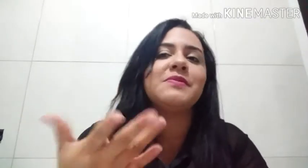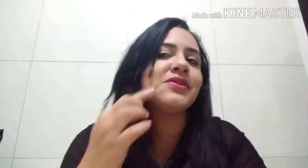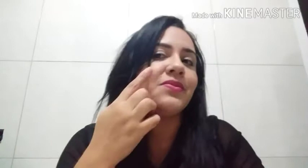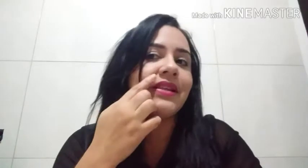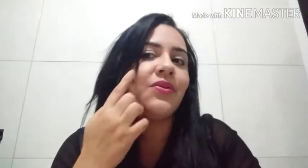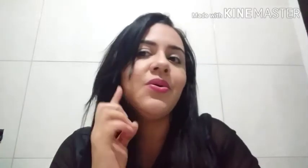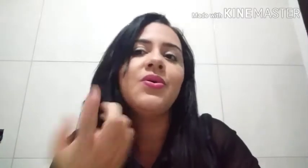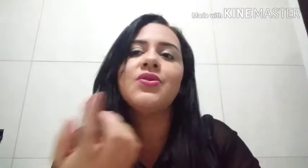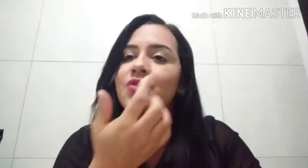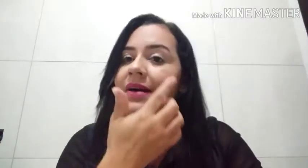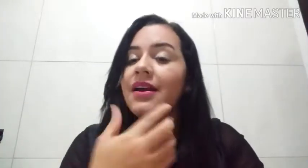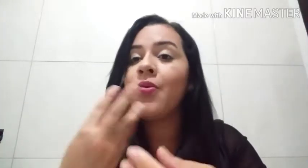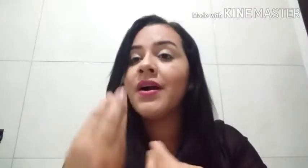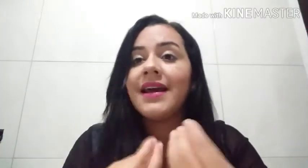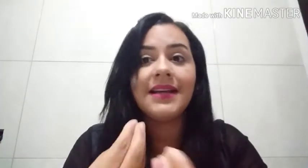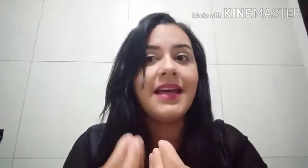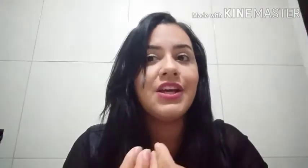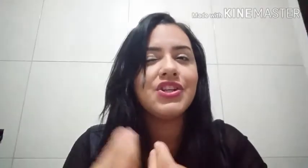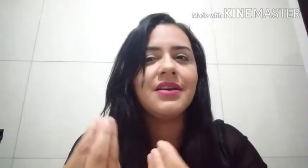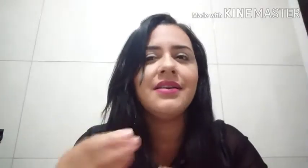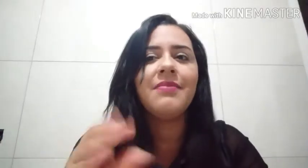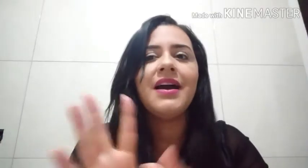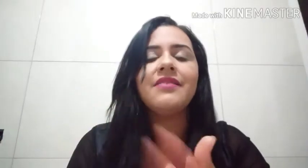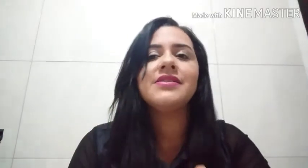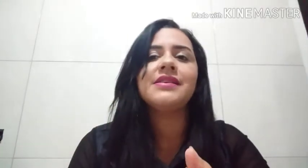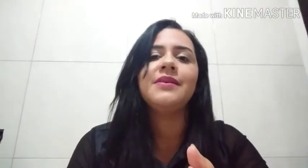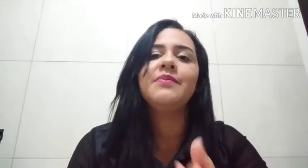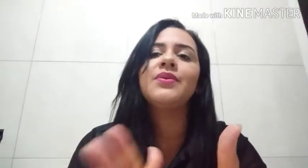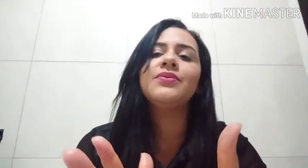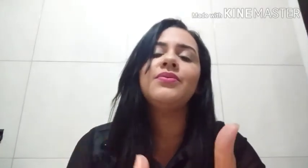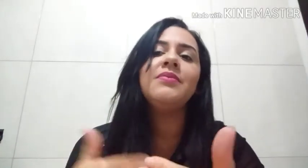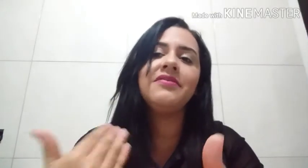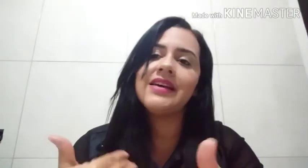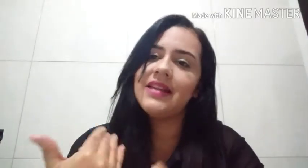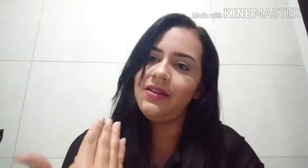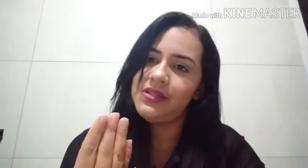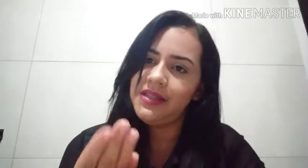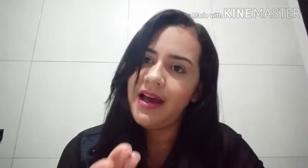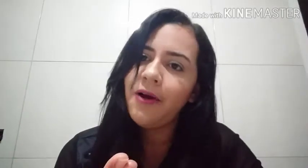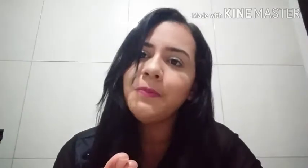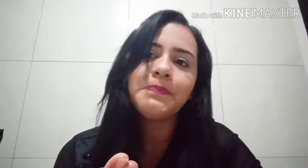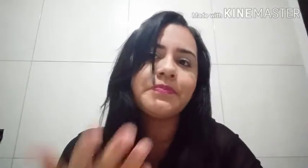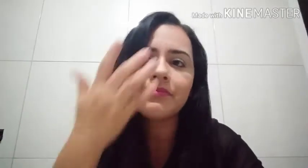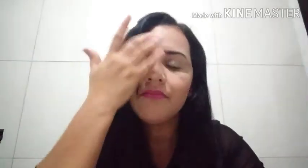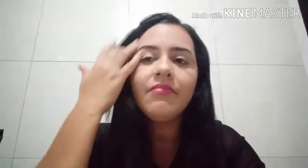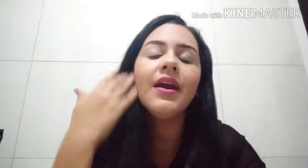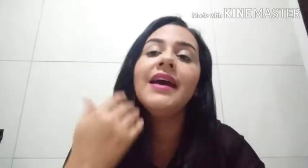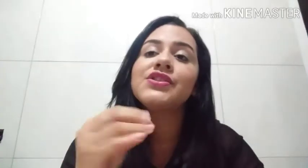têm um sinal no rosto, uma marca, alguma característica que marque você. Pronto, uma vez dado o sinal, é